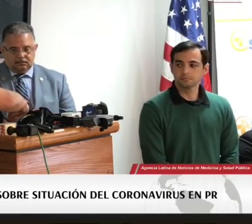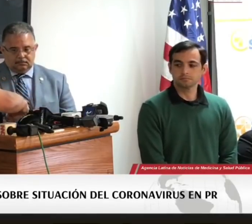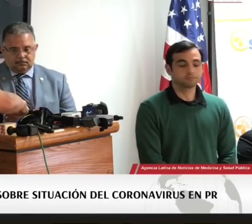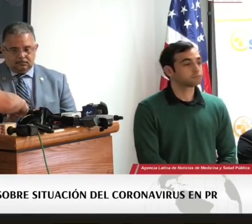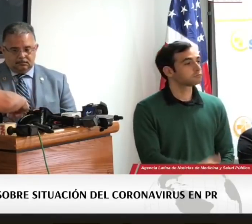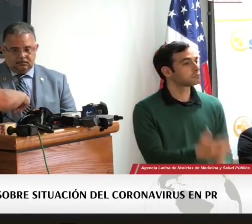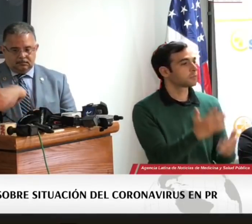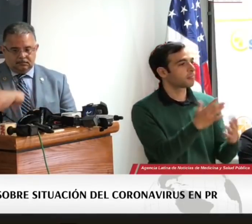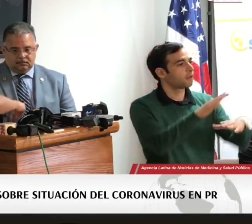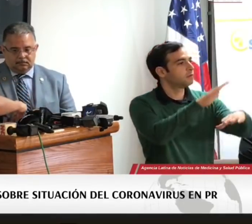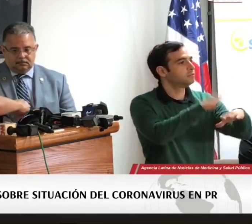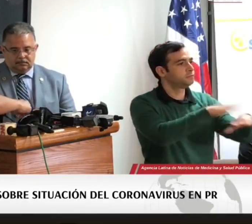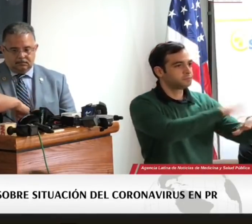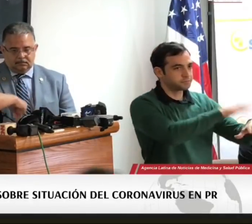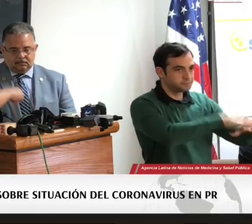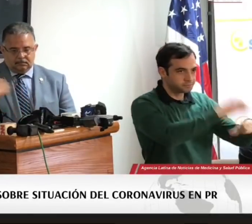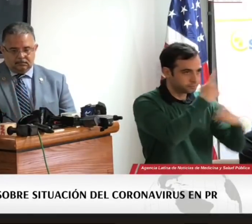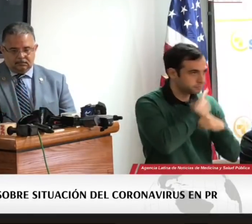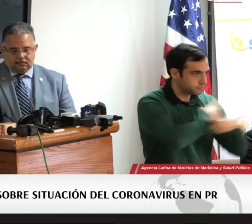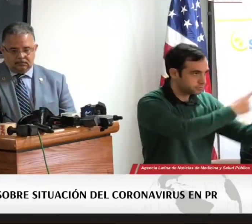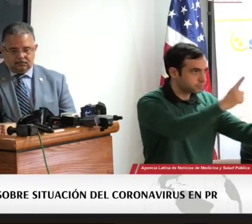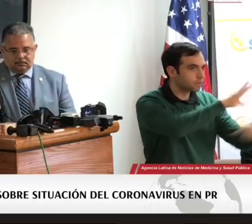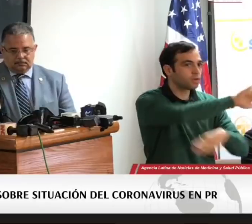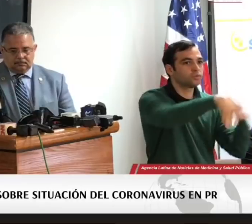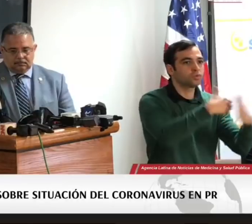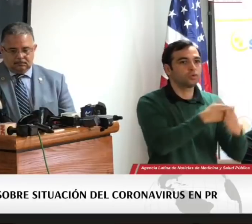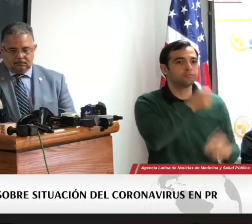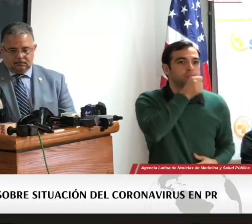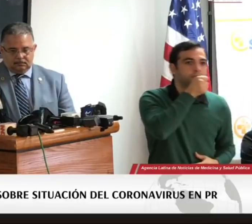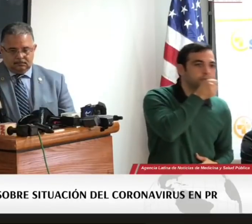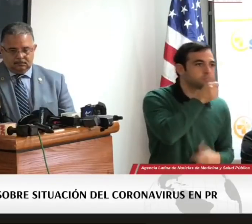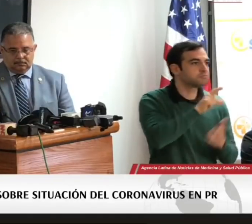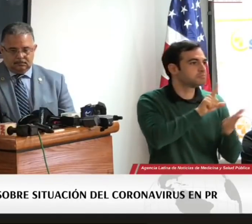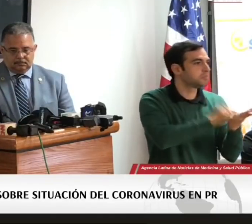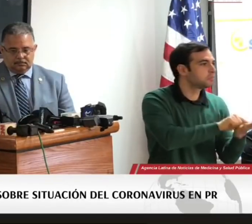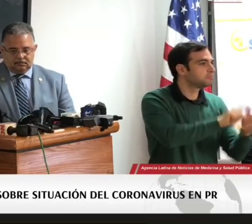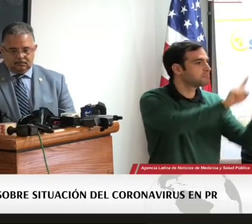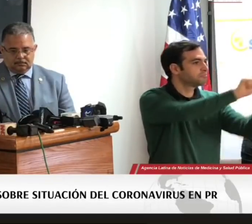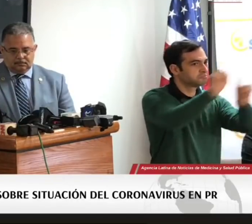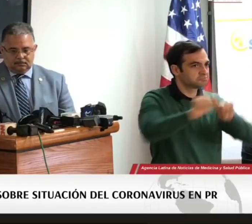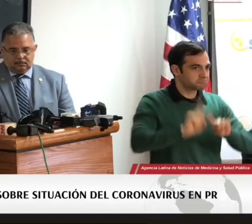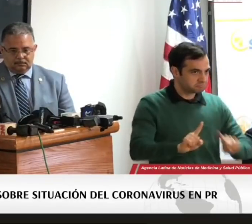Hacemos un llamado a todos los medios de comunicación para que